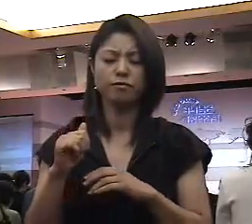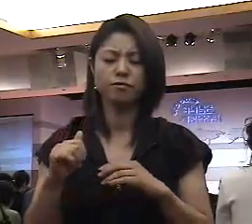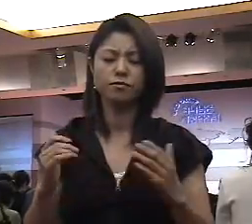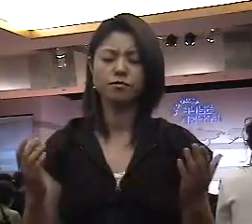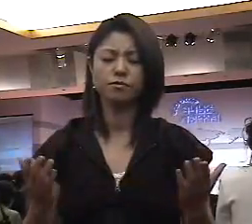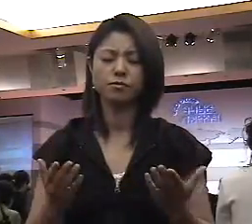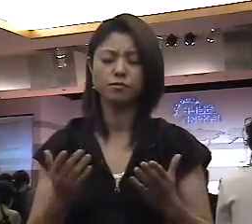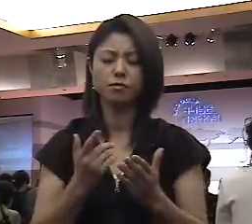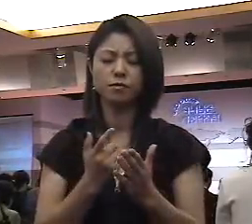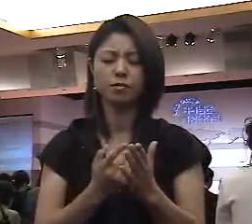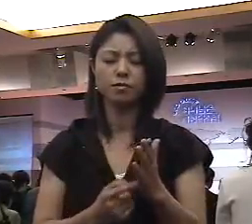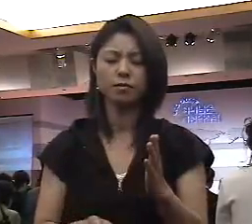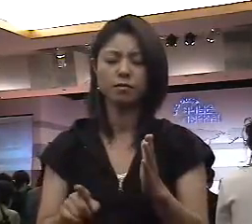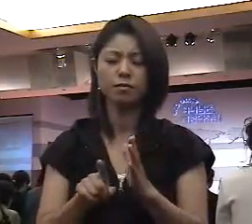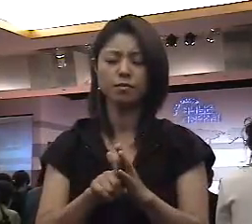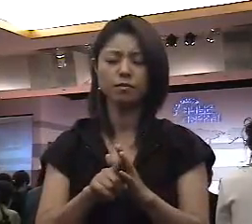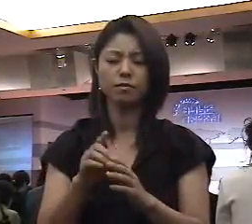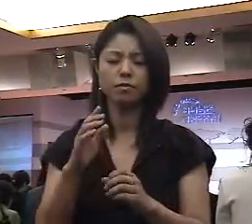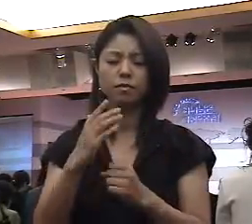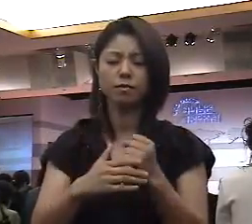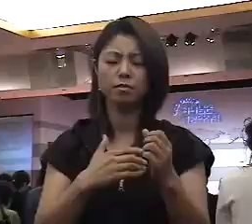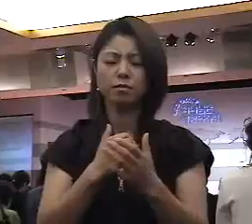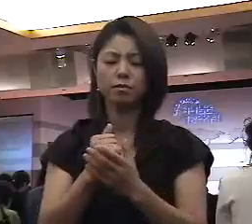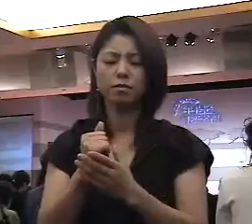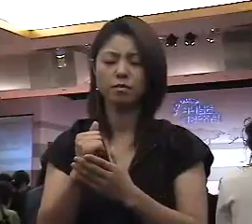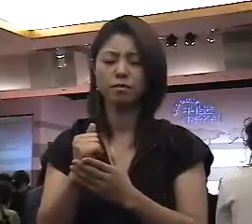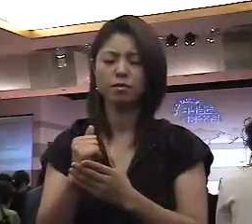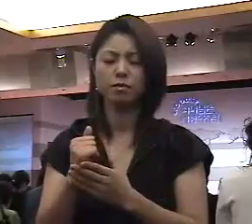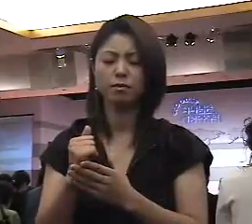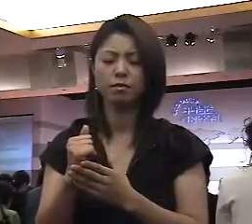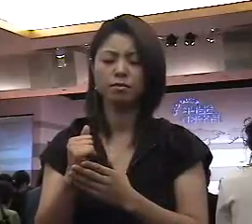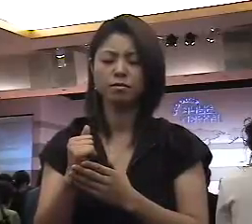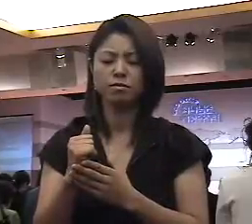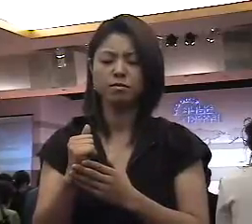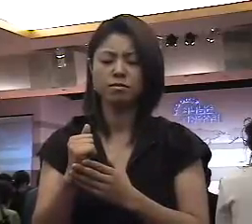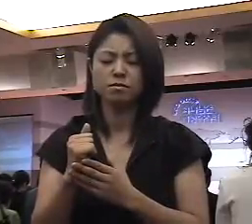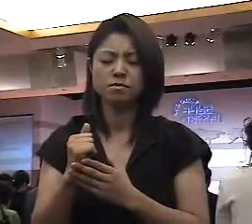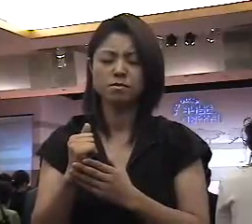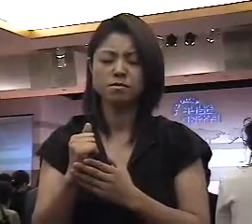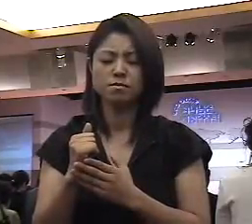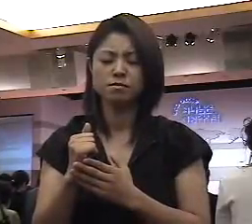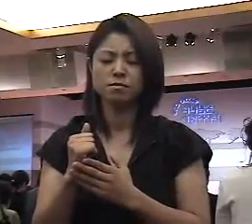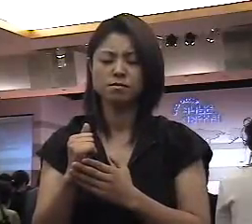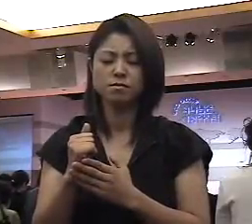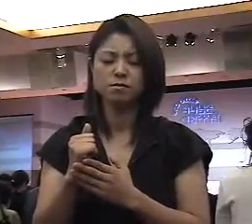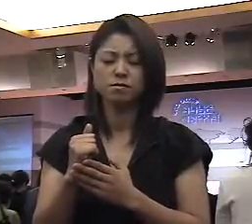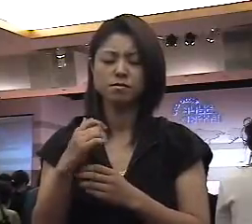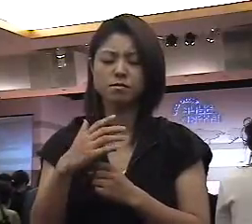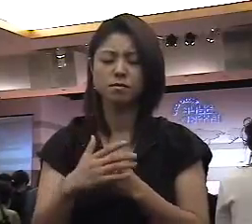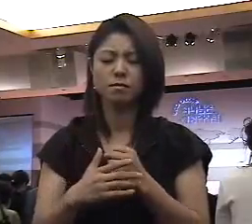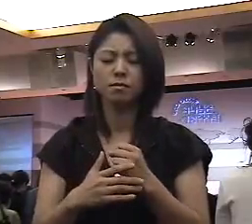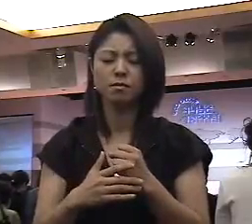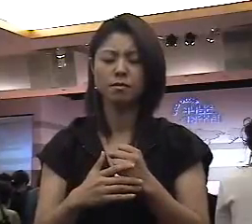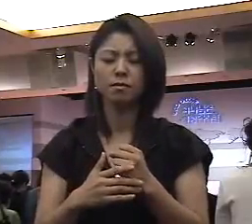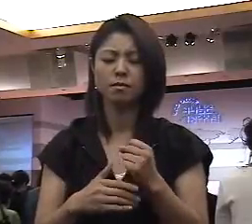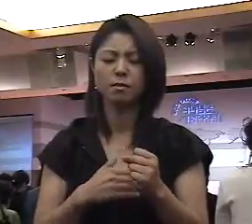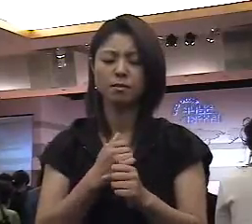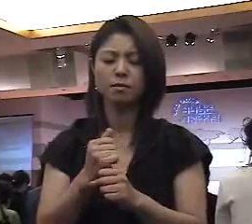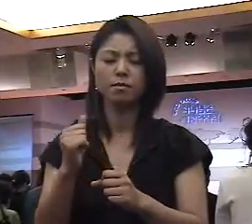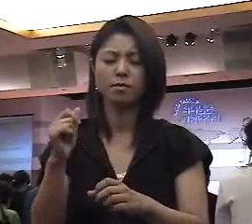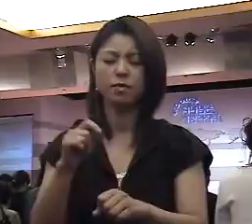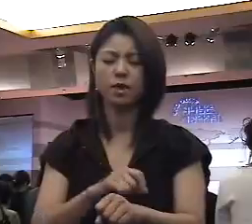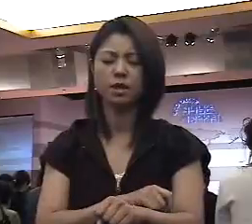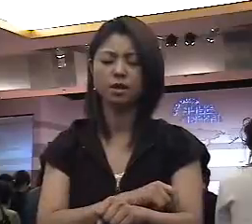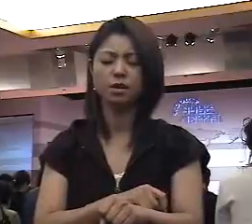하나님의 사랑과 위로가 풍성하게 하옵소서. 마사이 주의비어 집중사역성교회 하나님의 특별한 도우심과